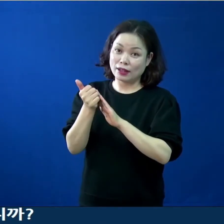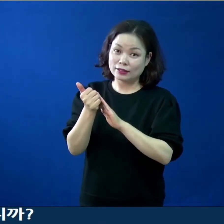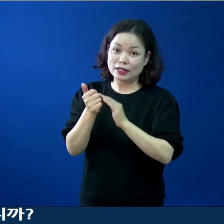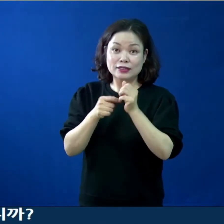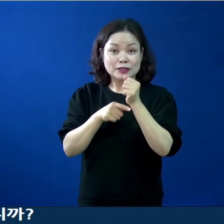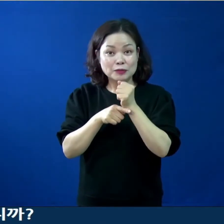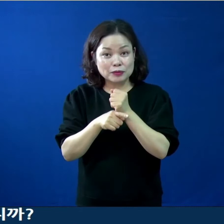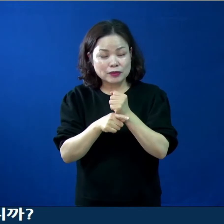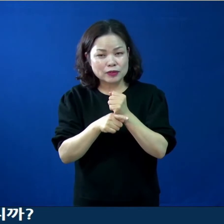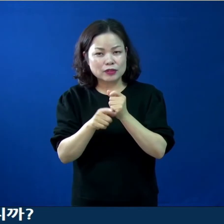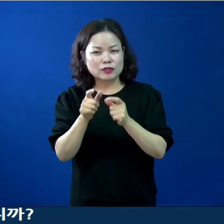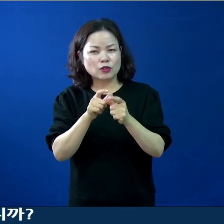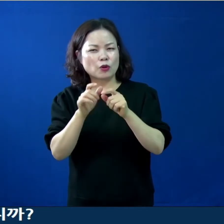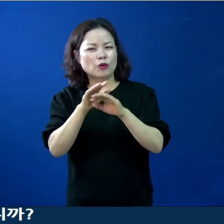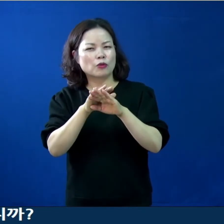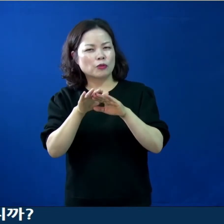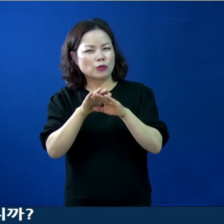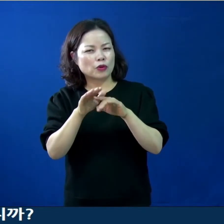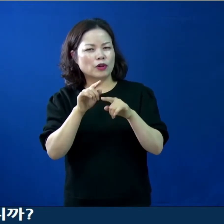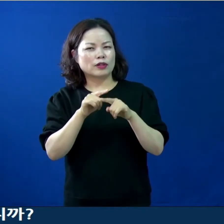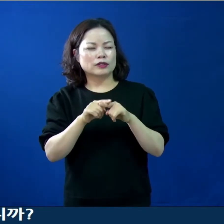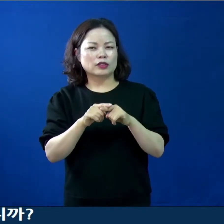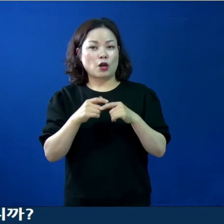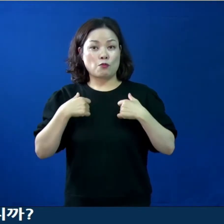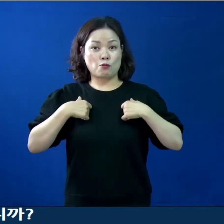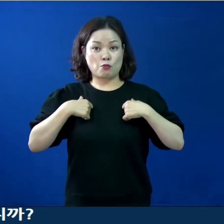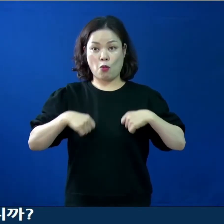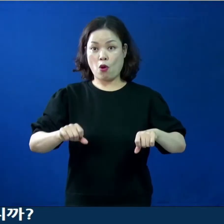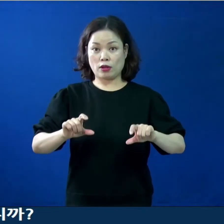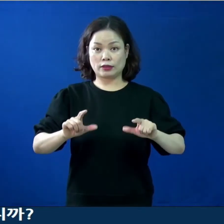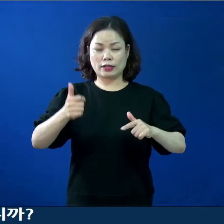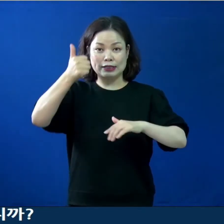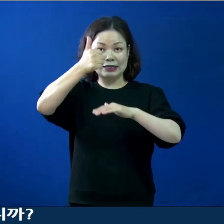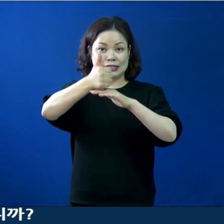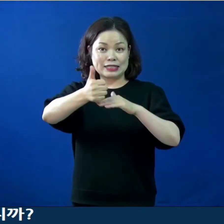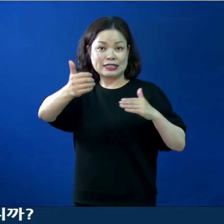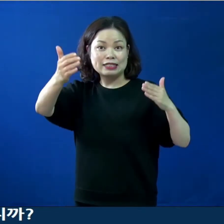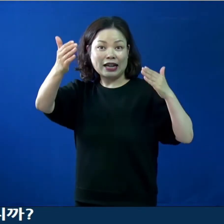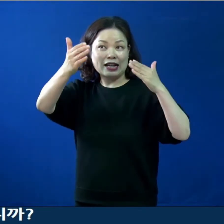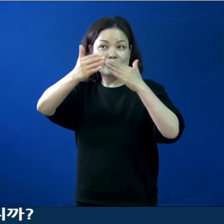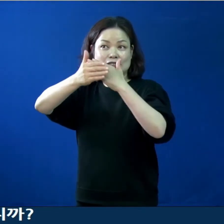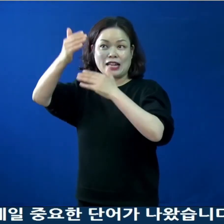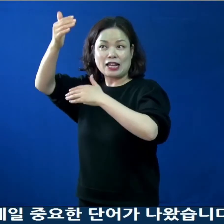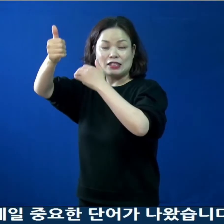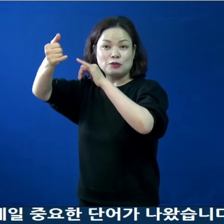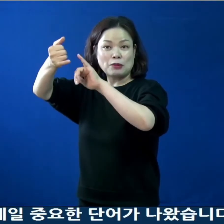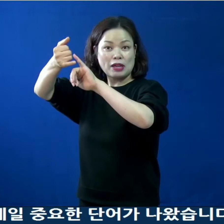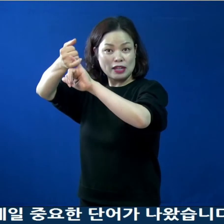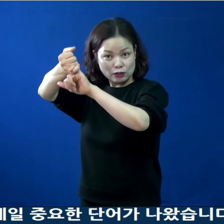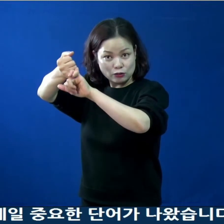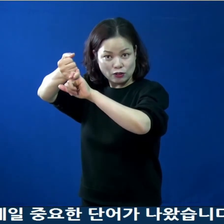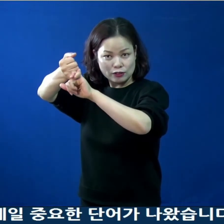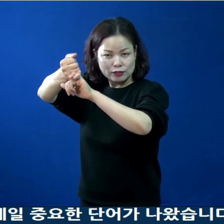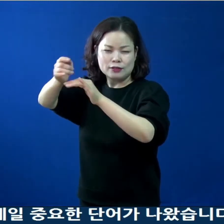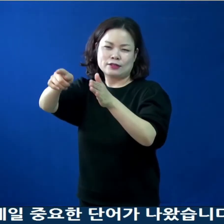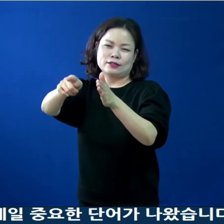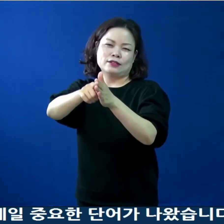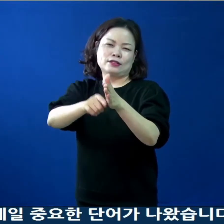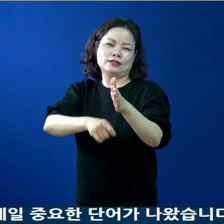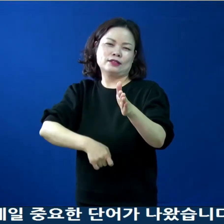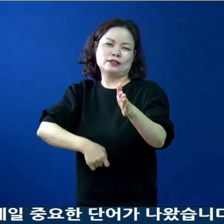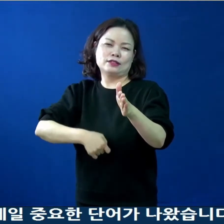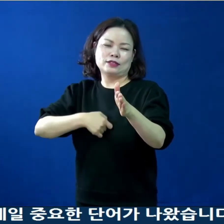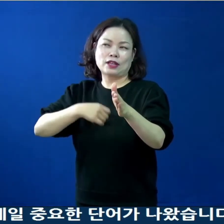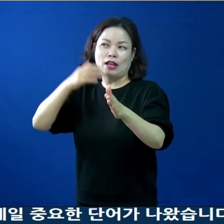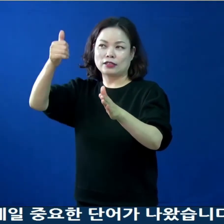의미죠. 좀 더 풀어 얘기하면 포기하지 않고 끝까지 그 하나님의 약속, 하나님의 신실하심, 그 하나님의